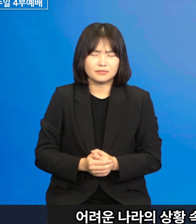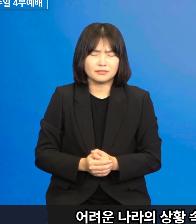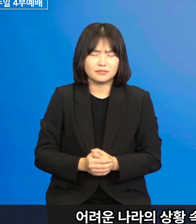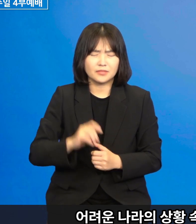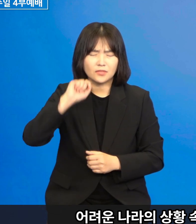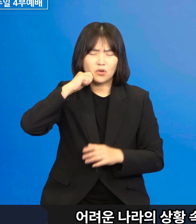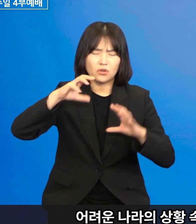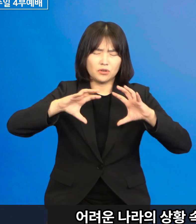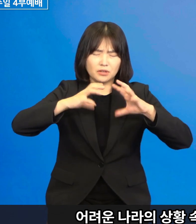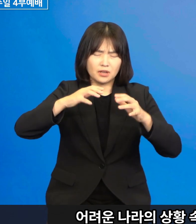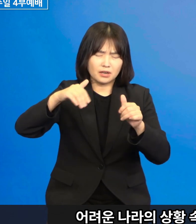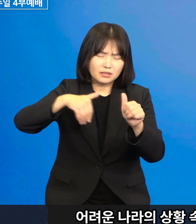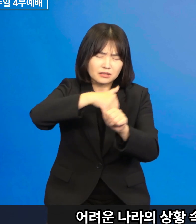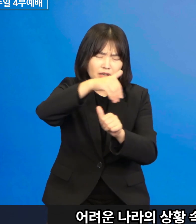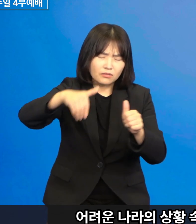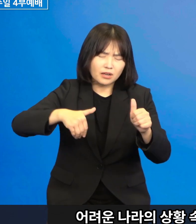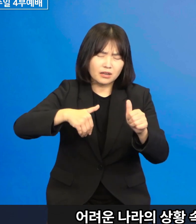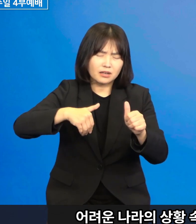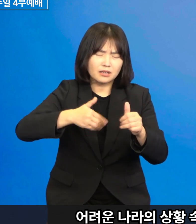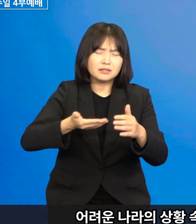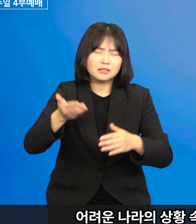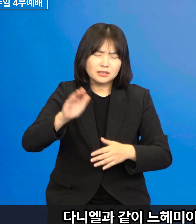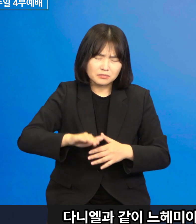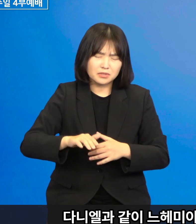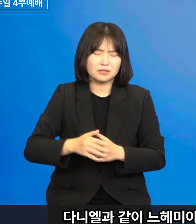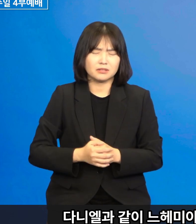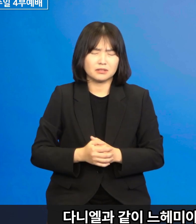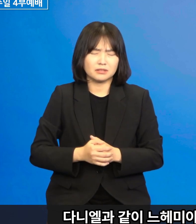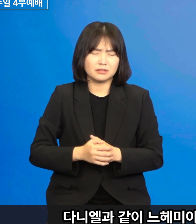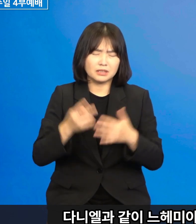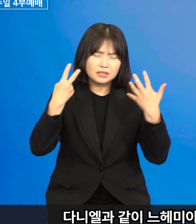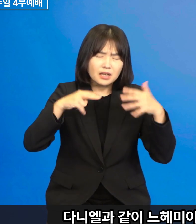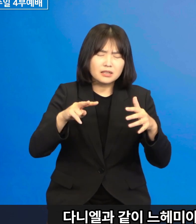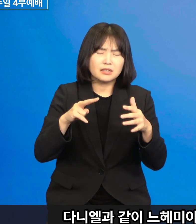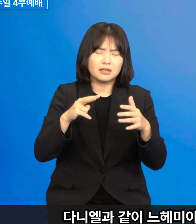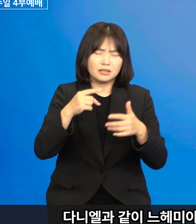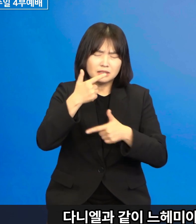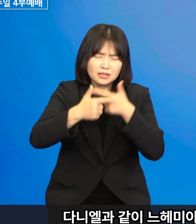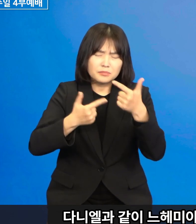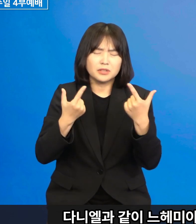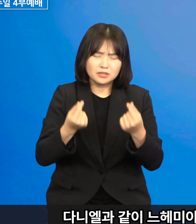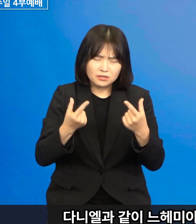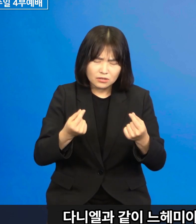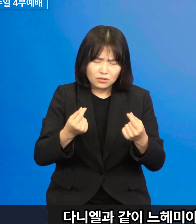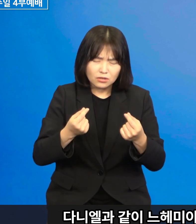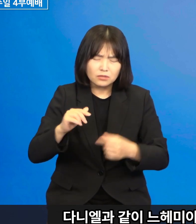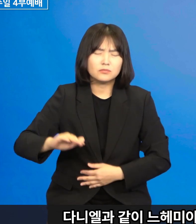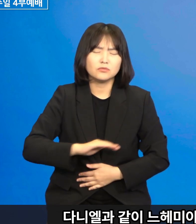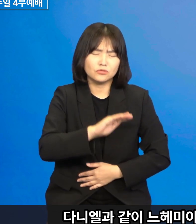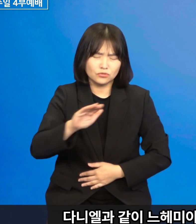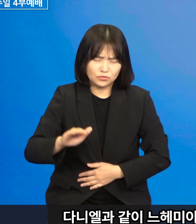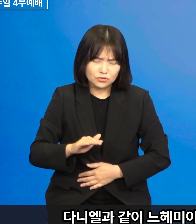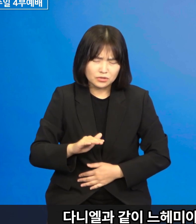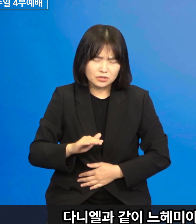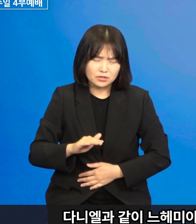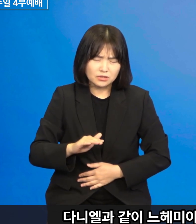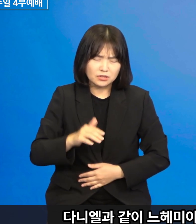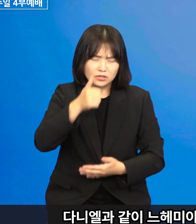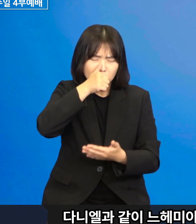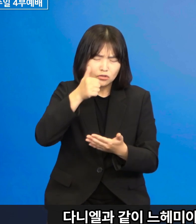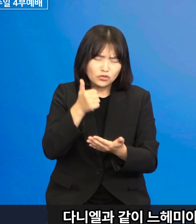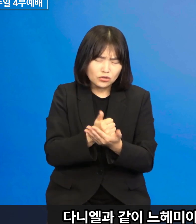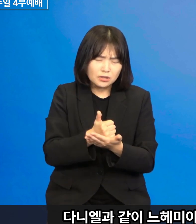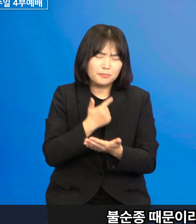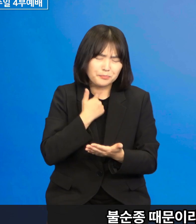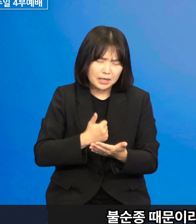어려운 나라의 상황 속에서 황폐한 땅을 바라보며 다니엘과 같이 느헤미야와 같이 우리의 범죄함